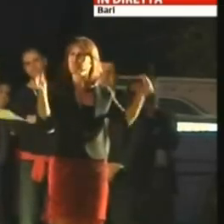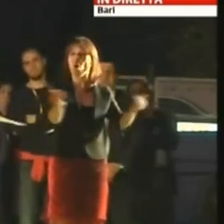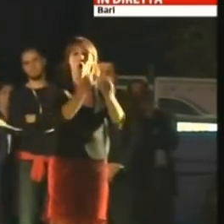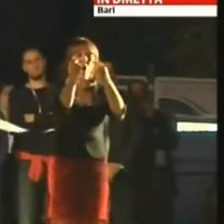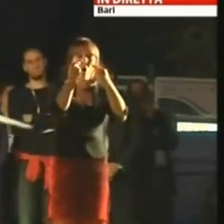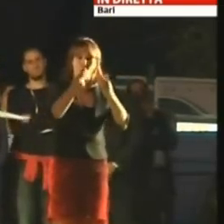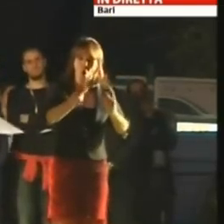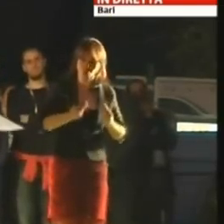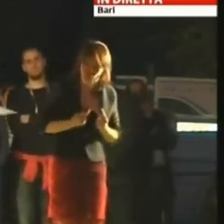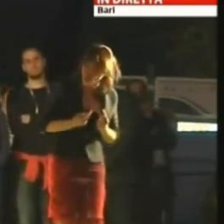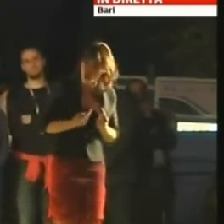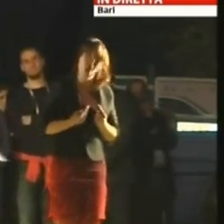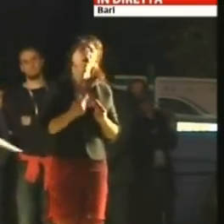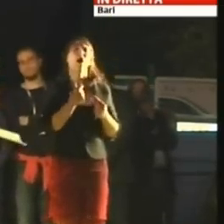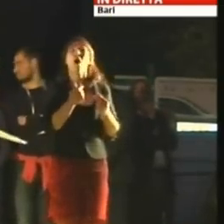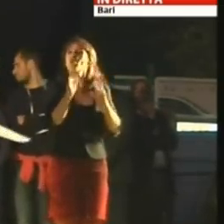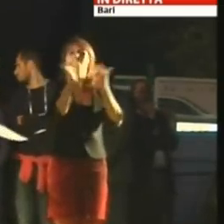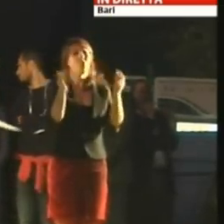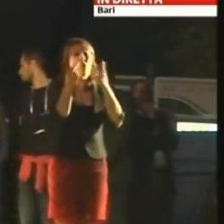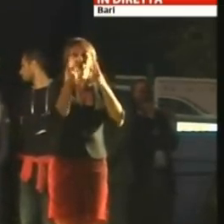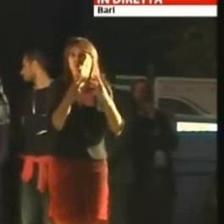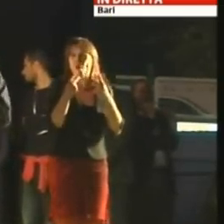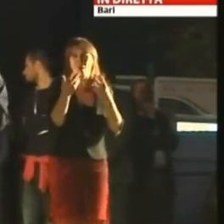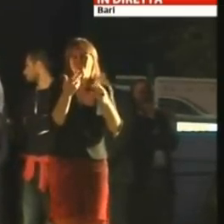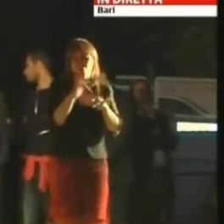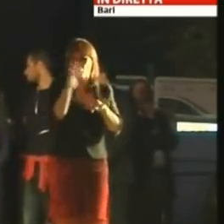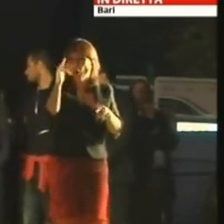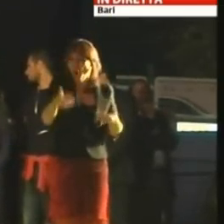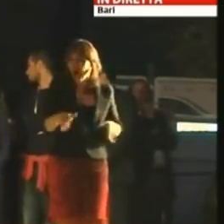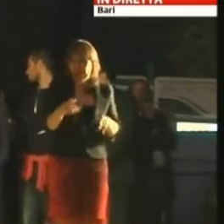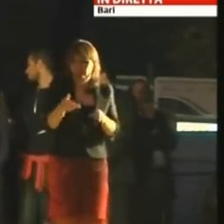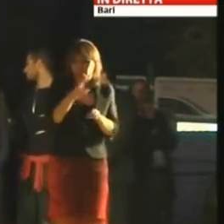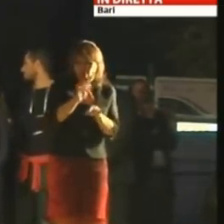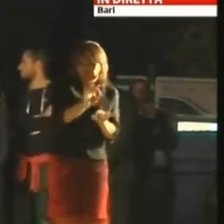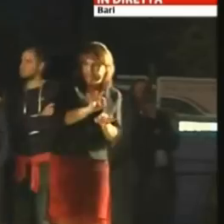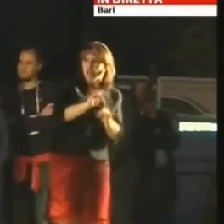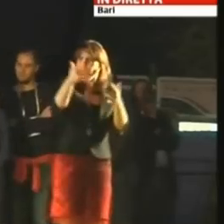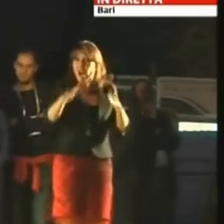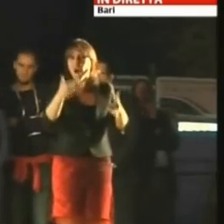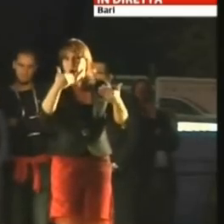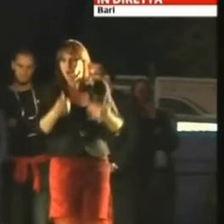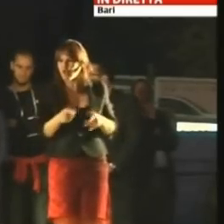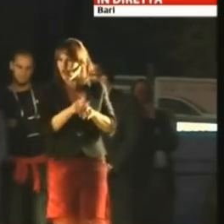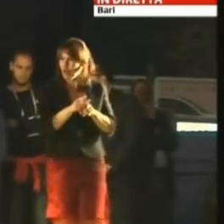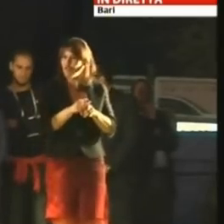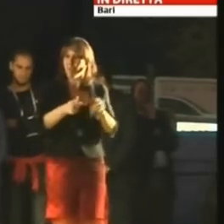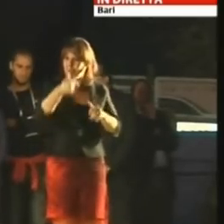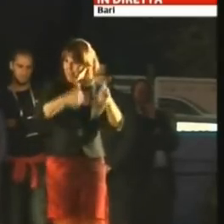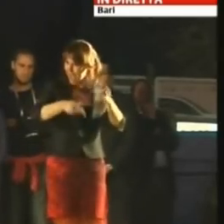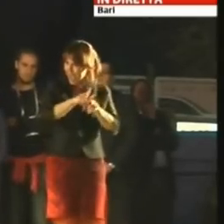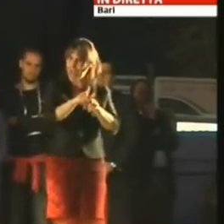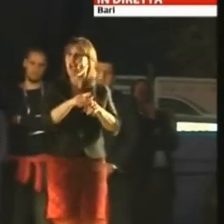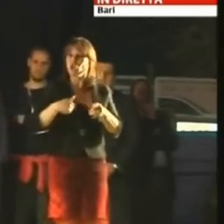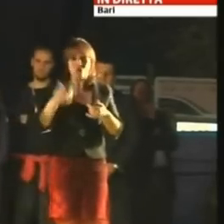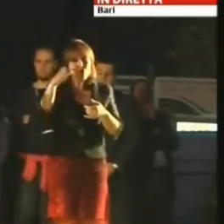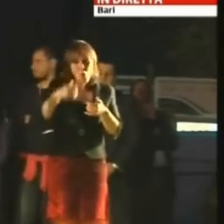ci stanno dicendo ma avete fatto una cosa che non esiste al mondo. Abbiamo fatto le primarie, abbiamo fatto le elezioni online, io ho votato con un